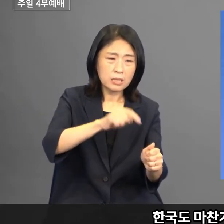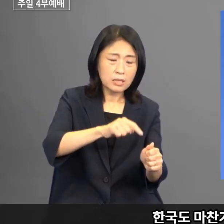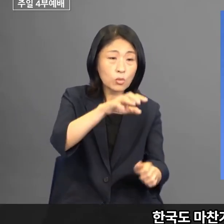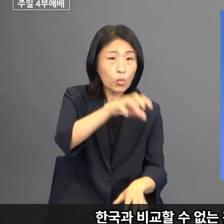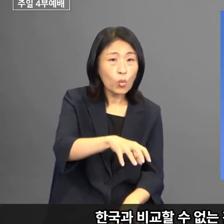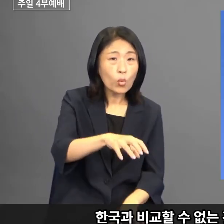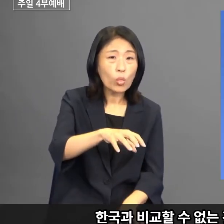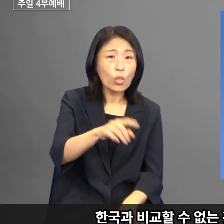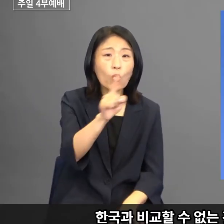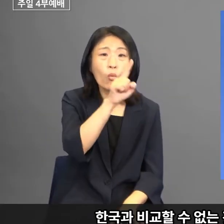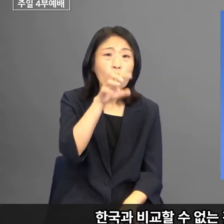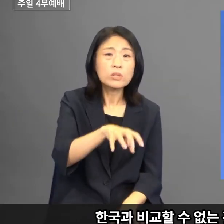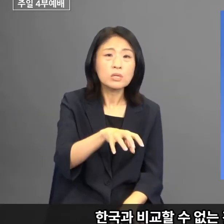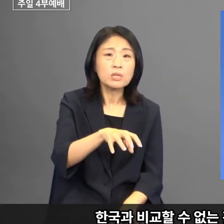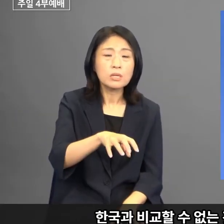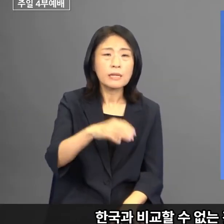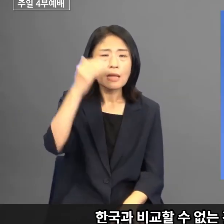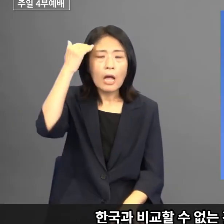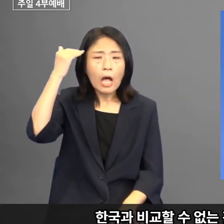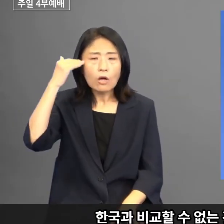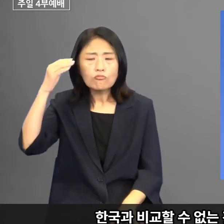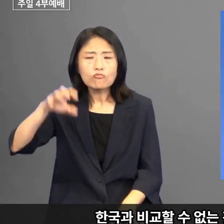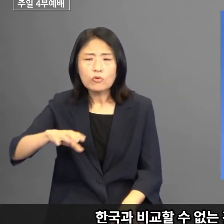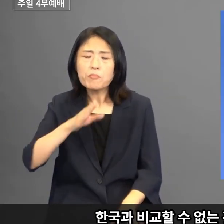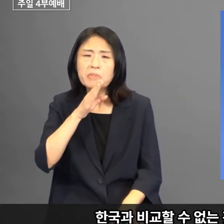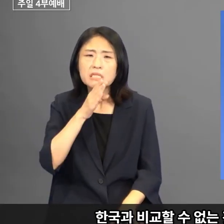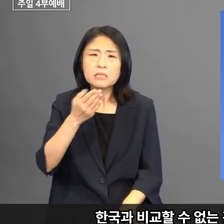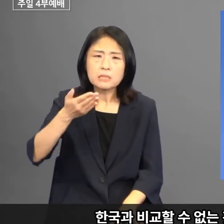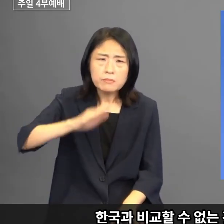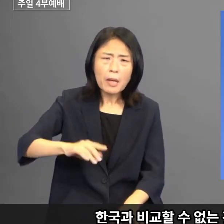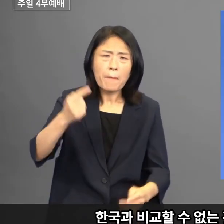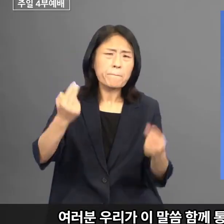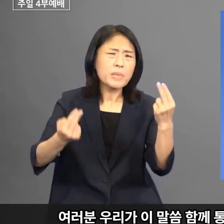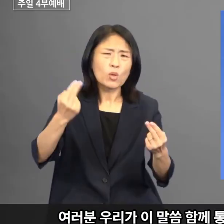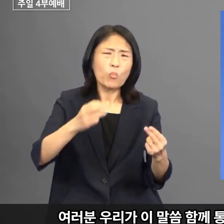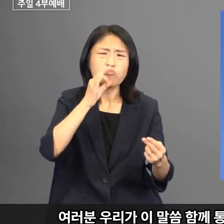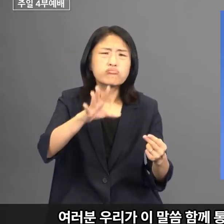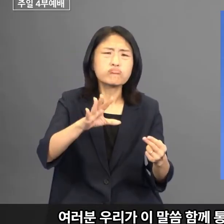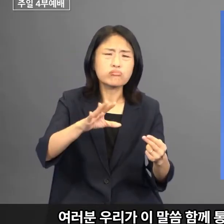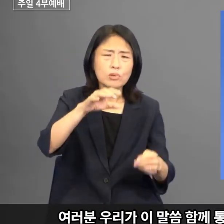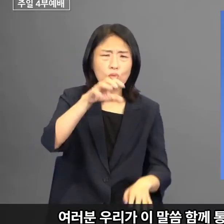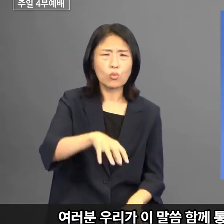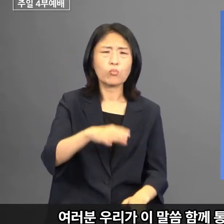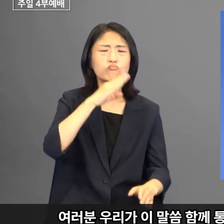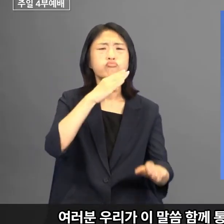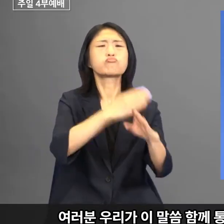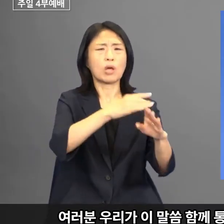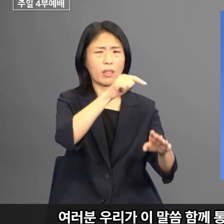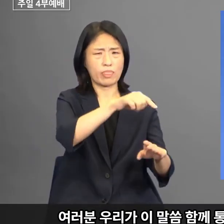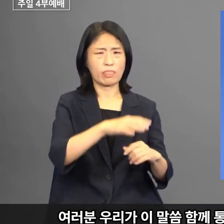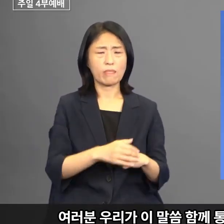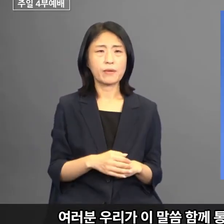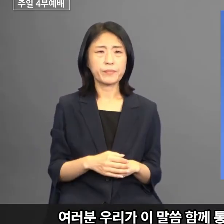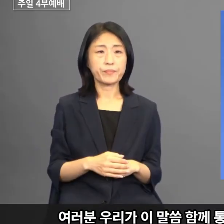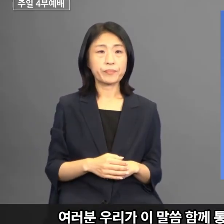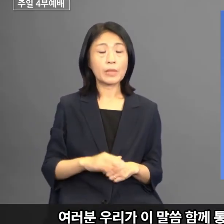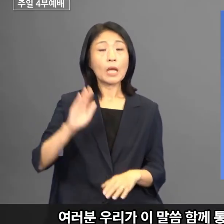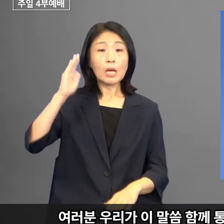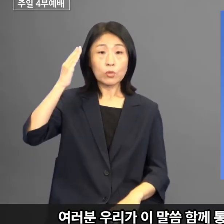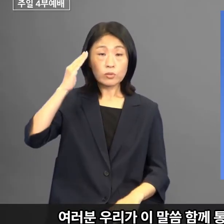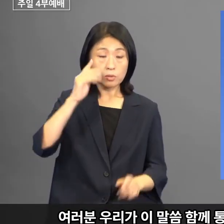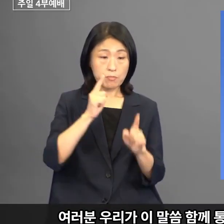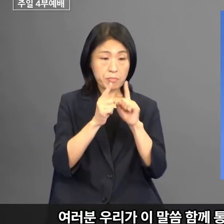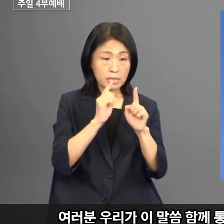있지만 한국과 비교할 수 없는 것이 여러분 북한인 것이죠. 여러분, 우리가 이제 이 말씀 함께를 통해서 이사야